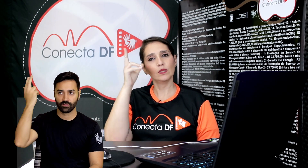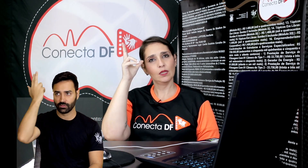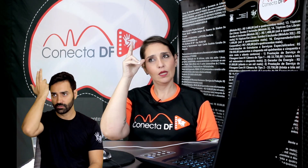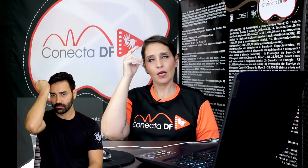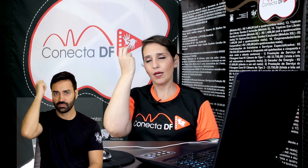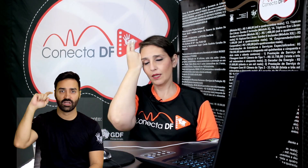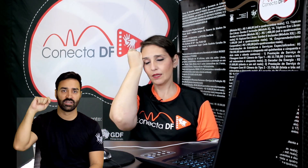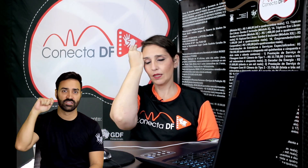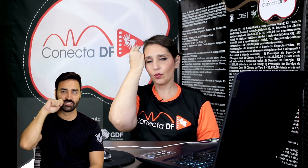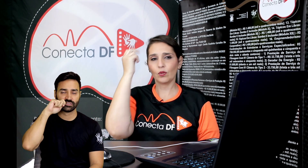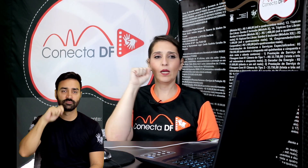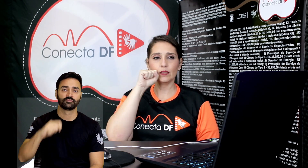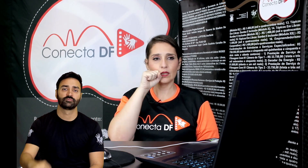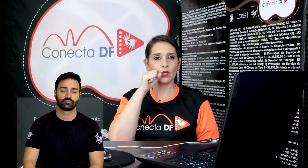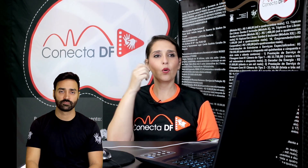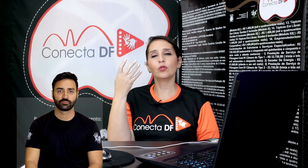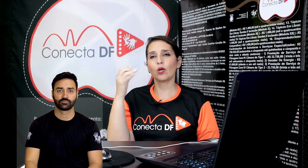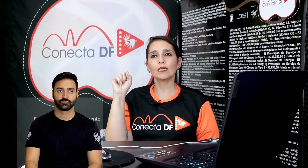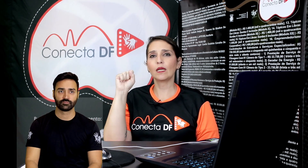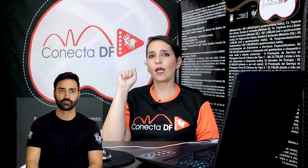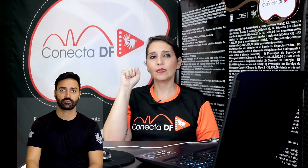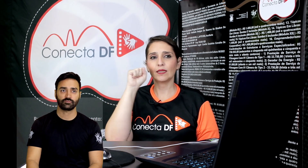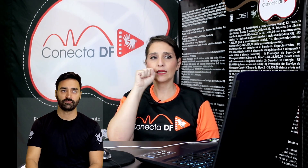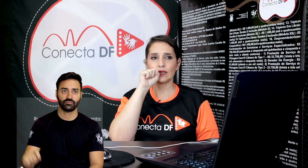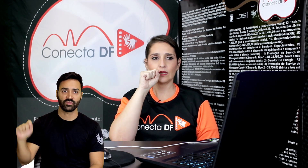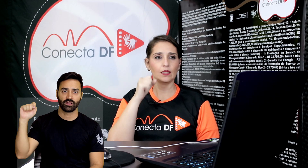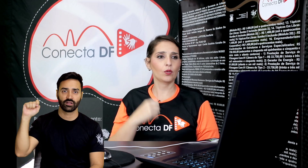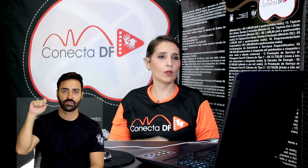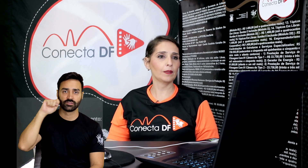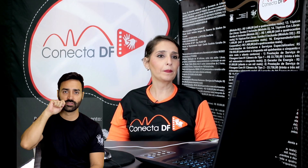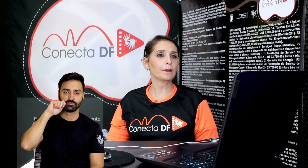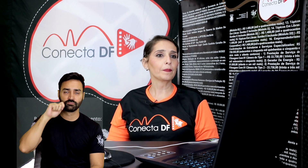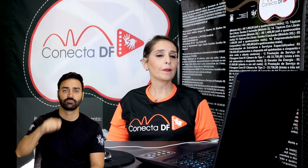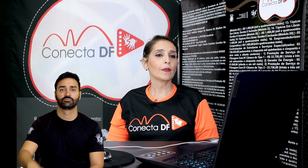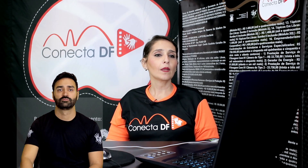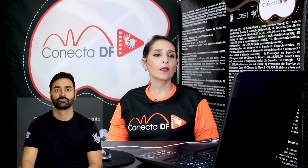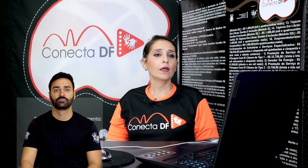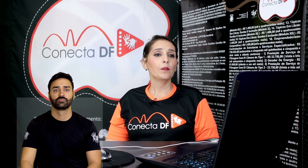Então, cenoura, ou só esse aqui, cenoura.